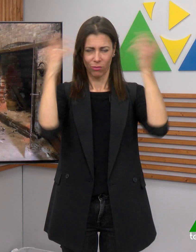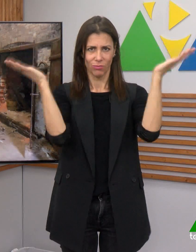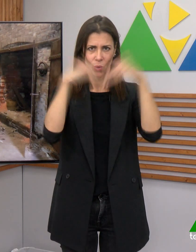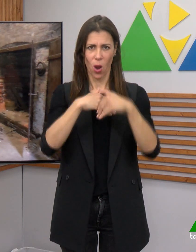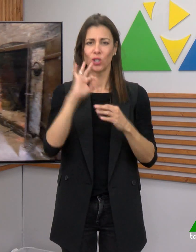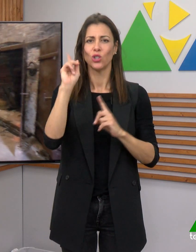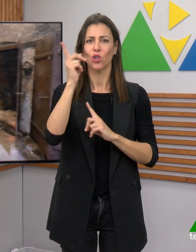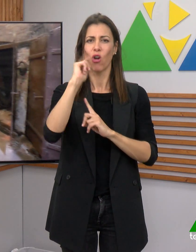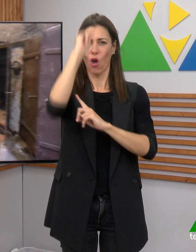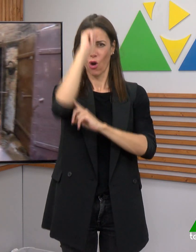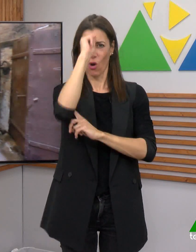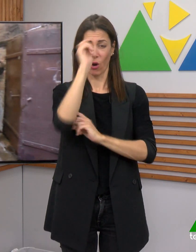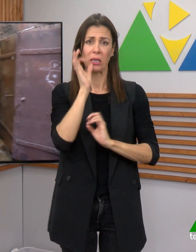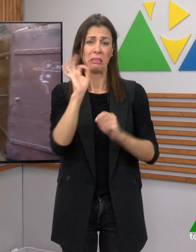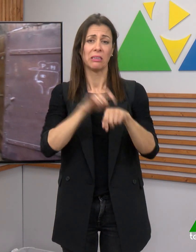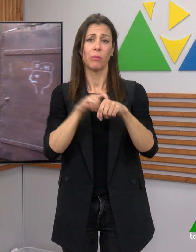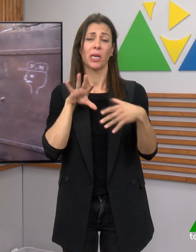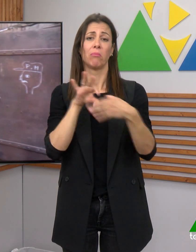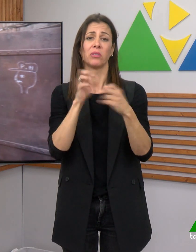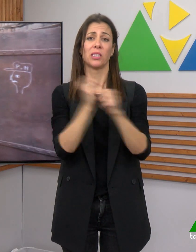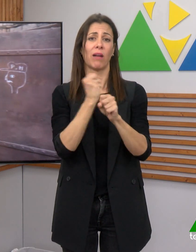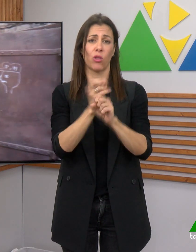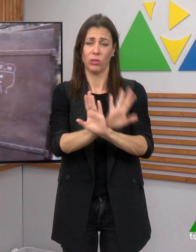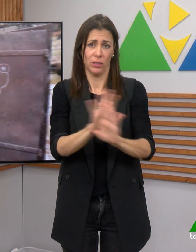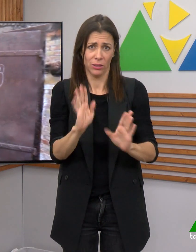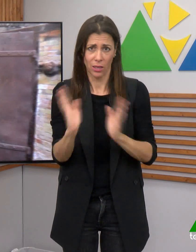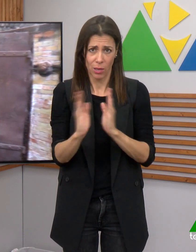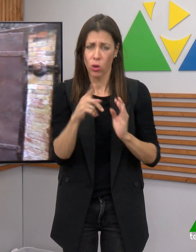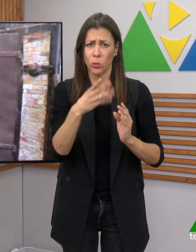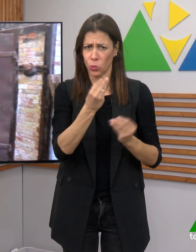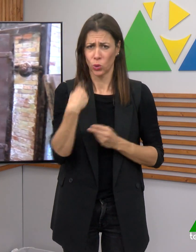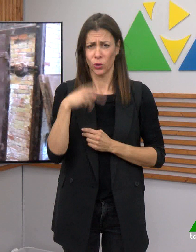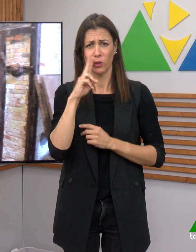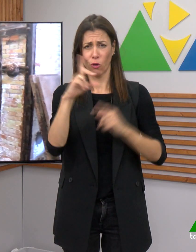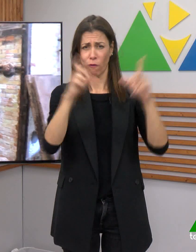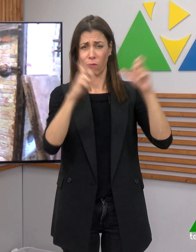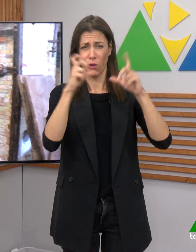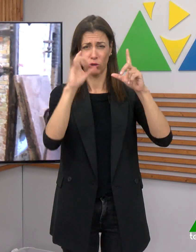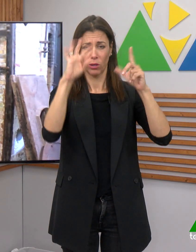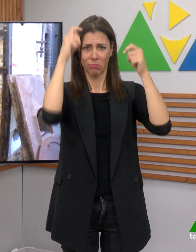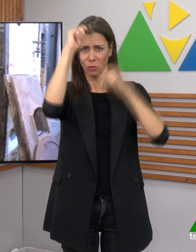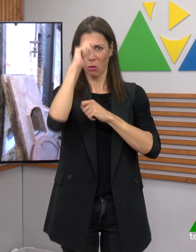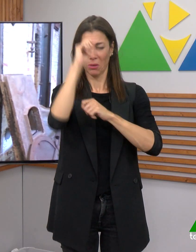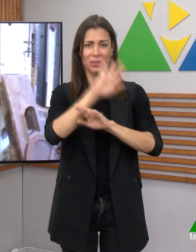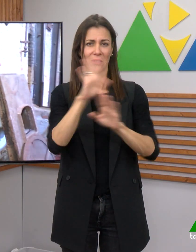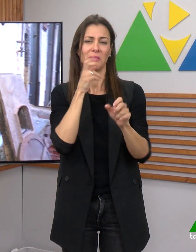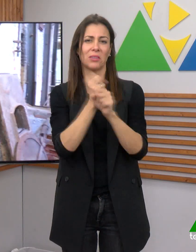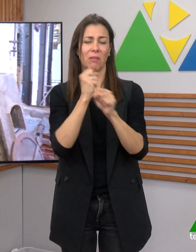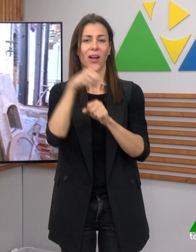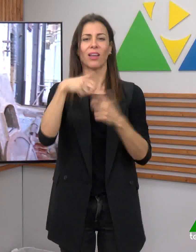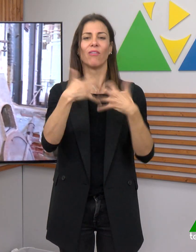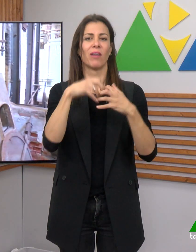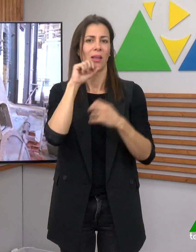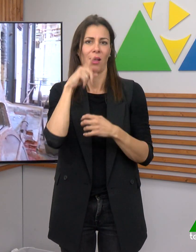la gorra que era muy típica del trabajador de aquella época, y así se trabajaba. Hay cantidad de fotos de trabajadores de la fábrica motrileña, y